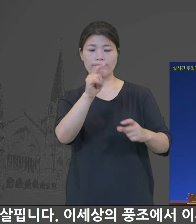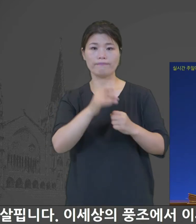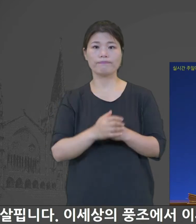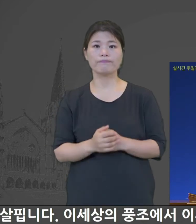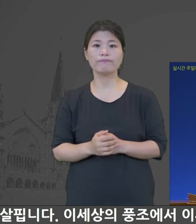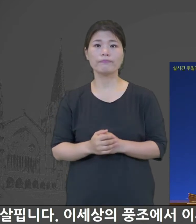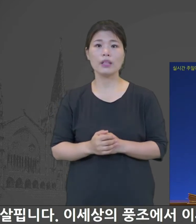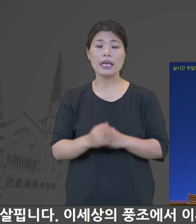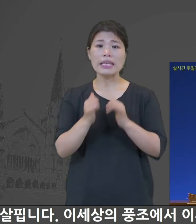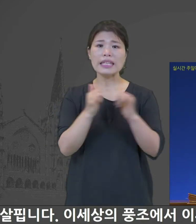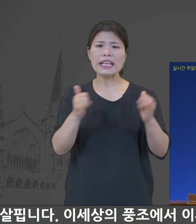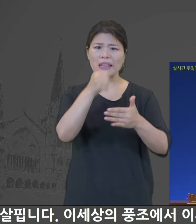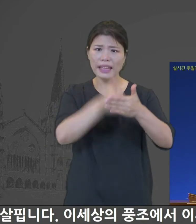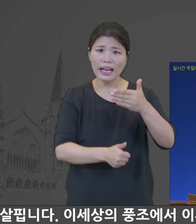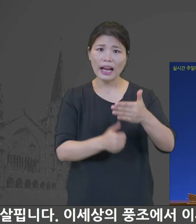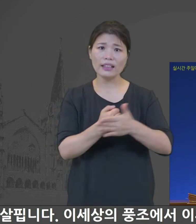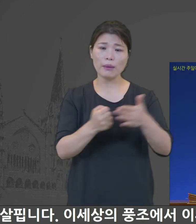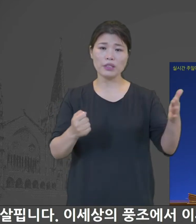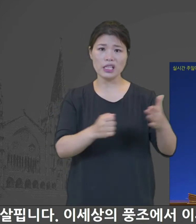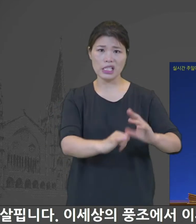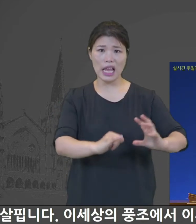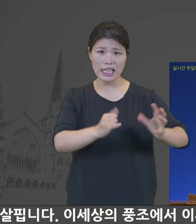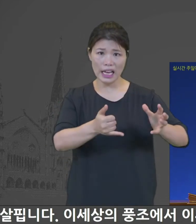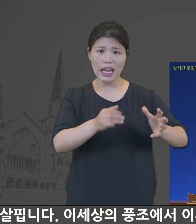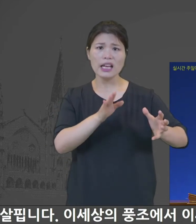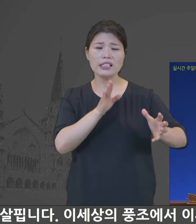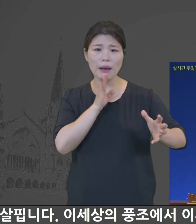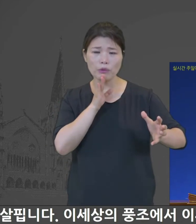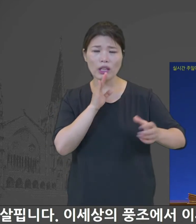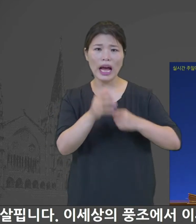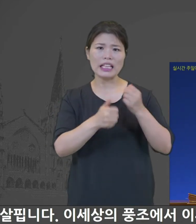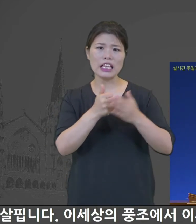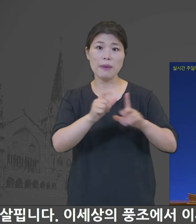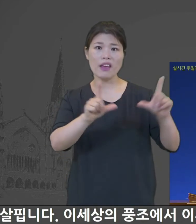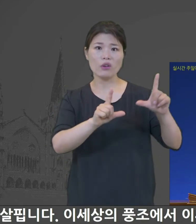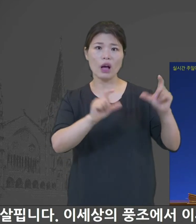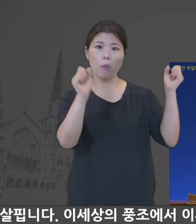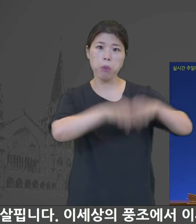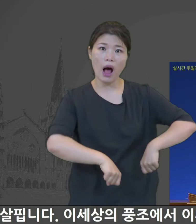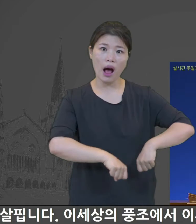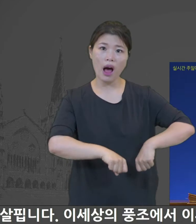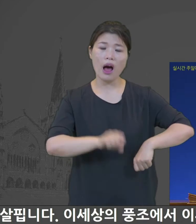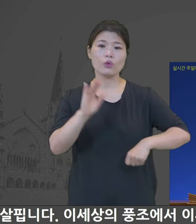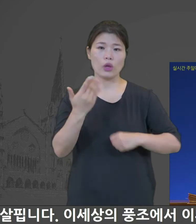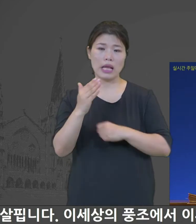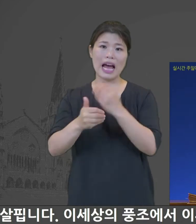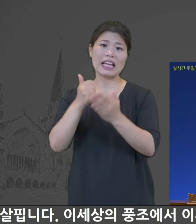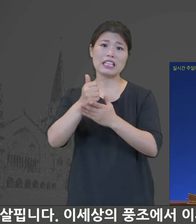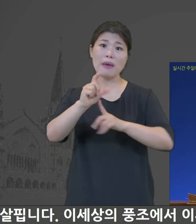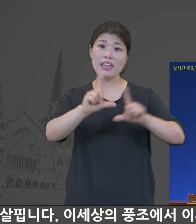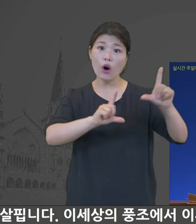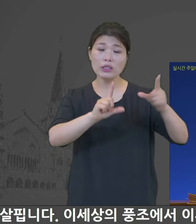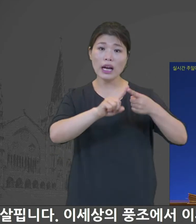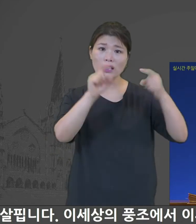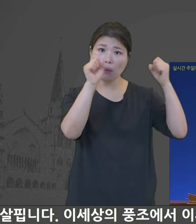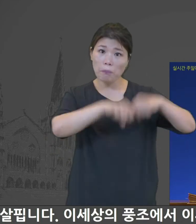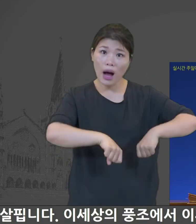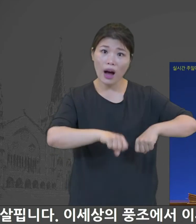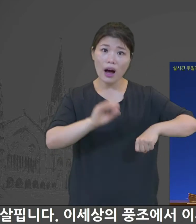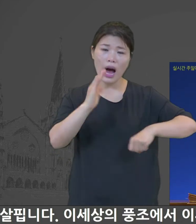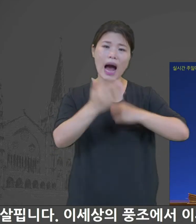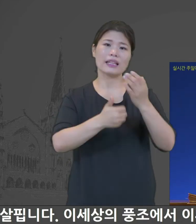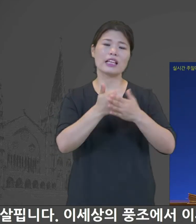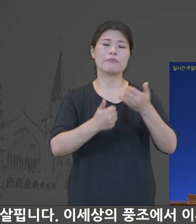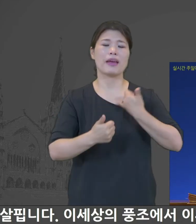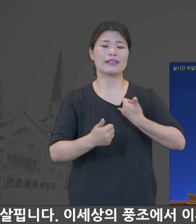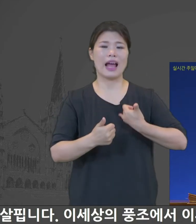인간의 타락 때문에 이 세상에는 참된 하나님의 형상이 파괴되었습니다. 하나님의 형상이 파괴되고 하나님의